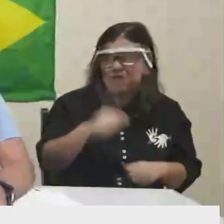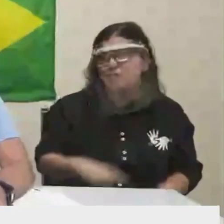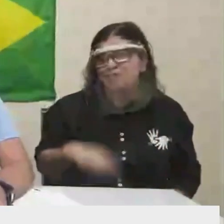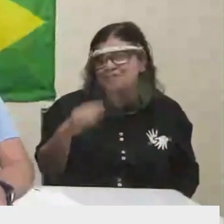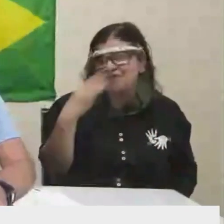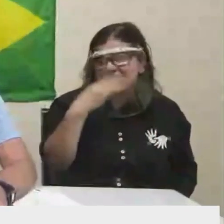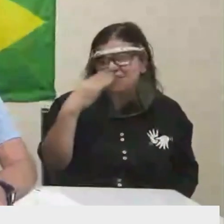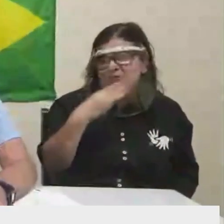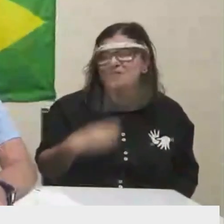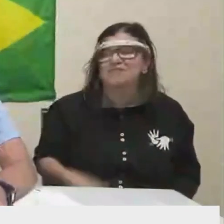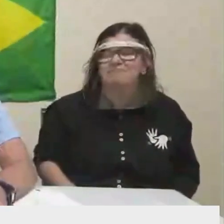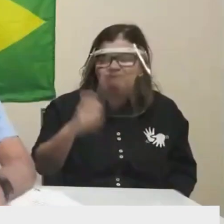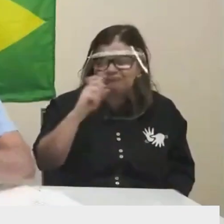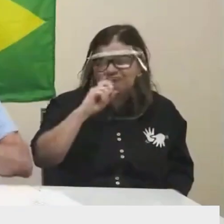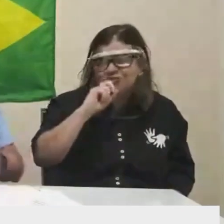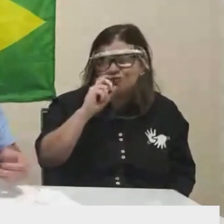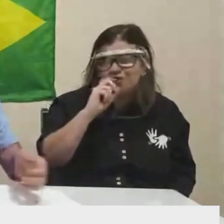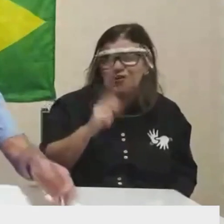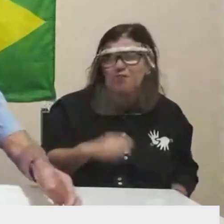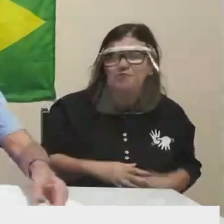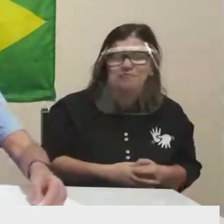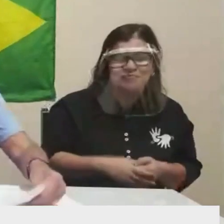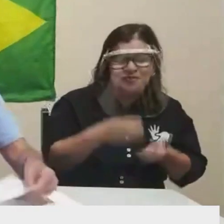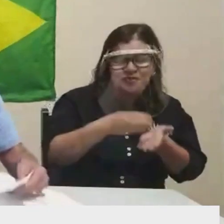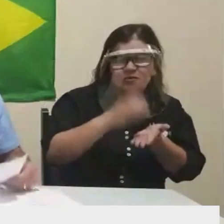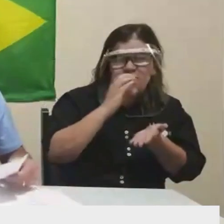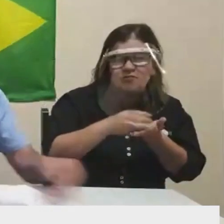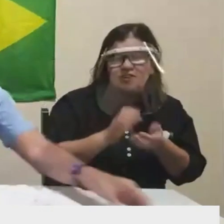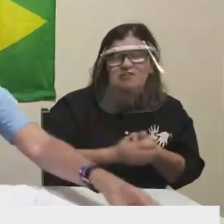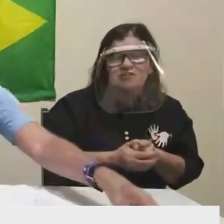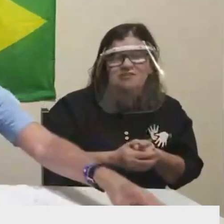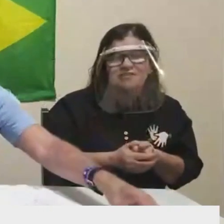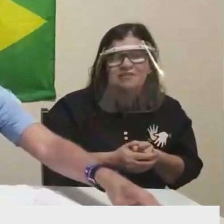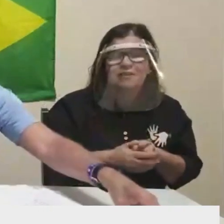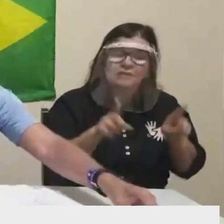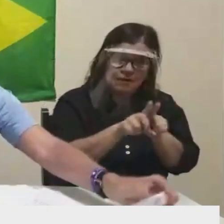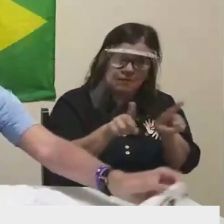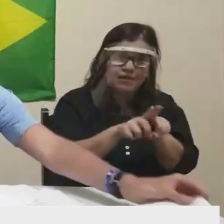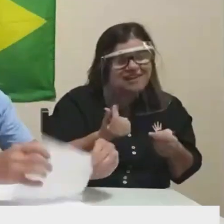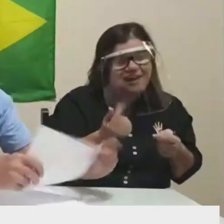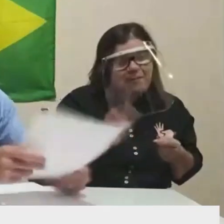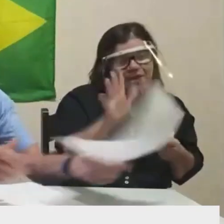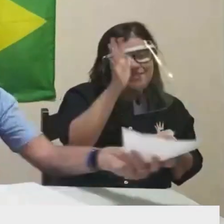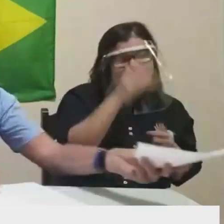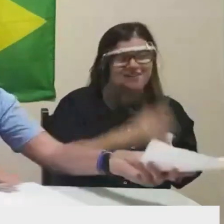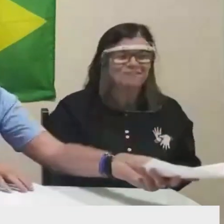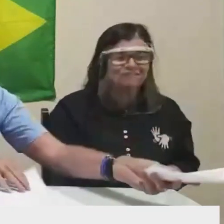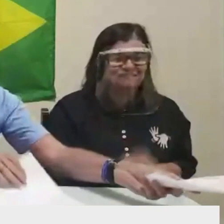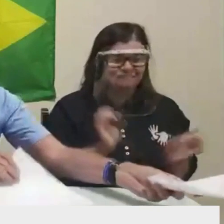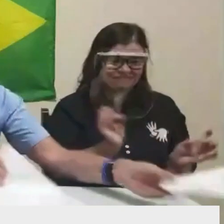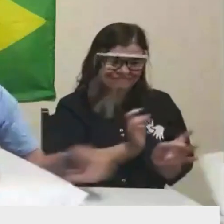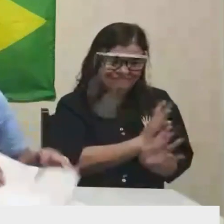Na época era sorvete picolé com água e com leite. Nós só tomávamos com água, que era mais baratinho. Então, Capira aí,